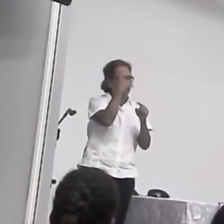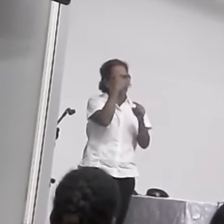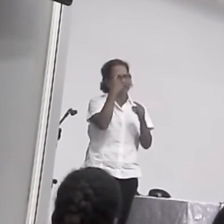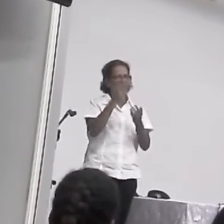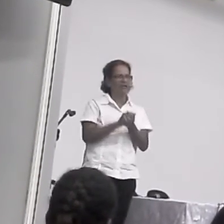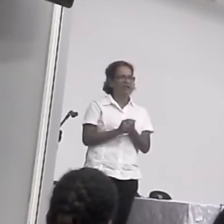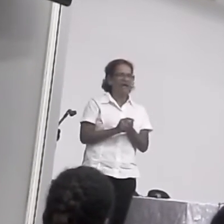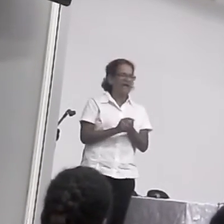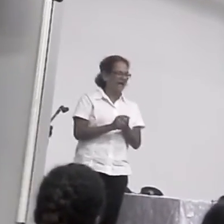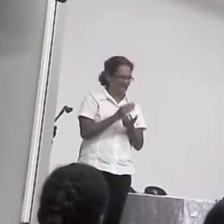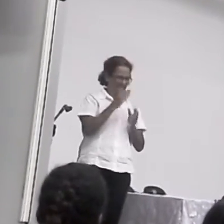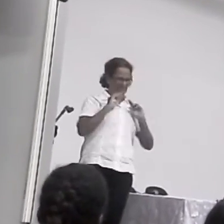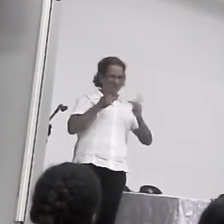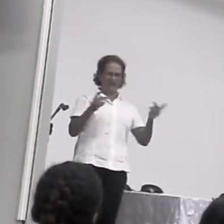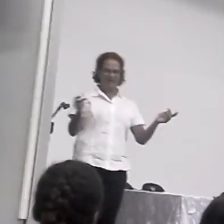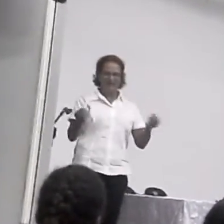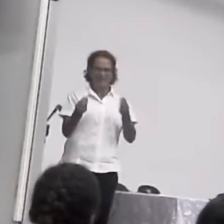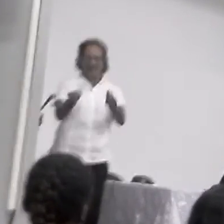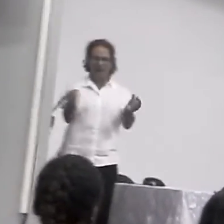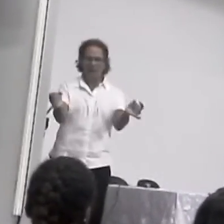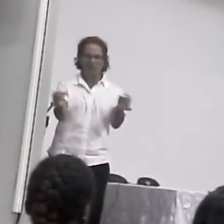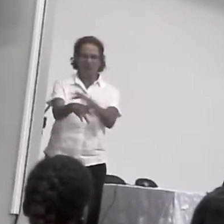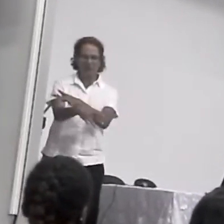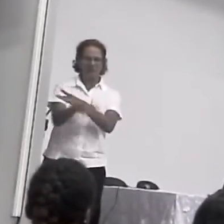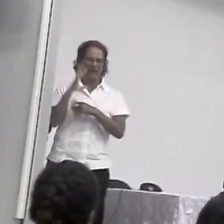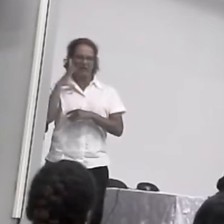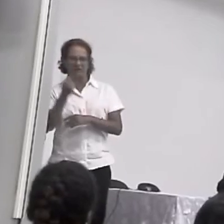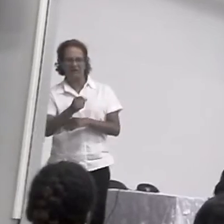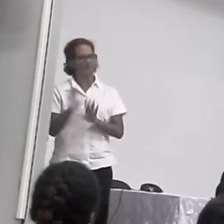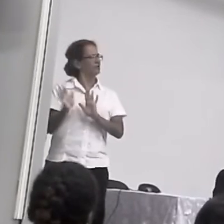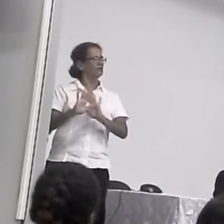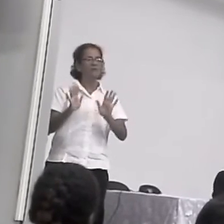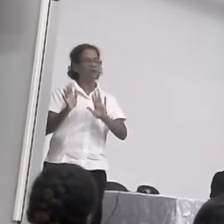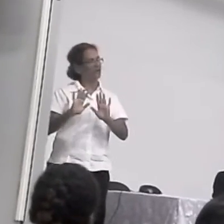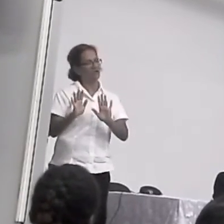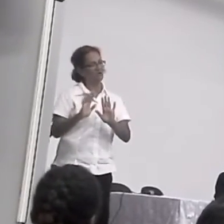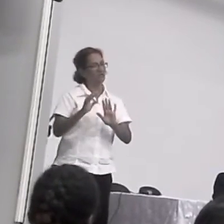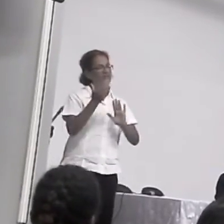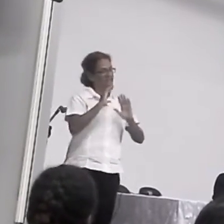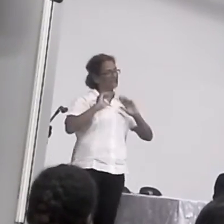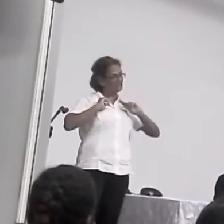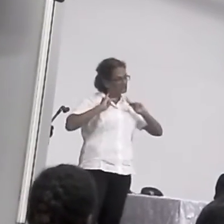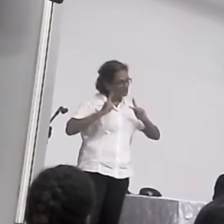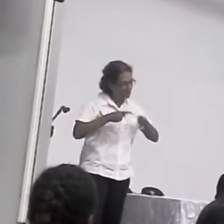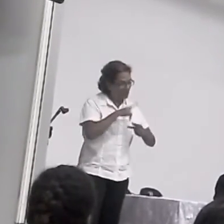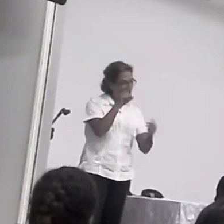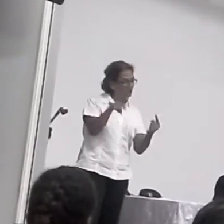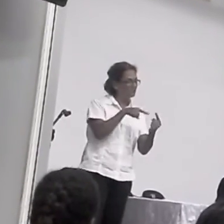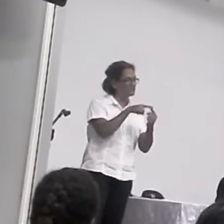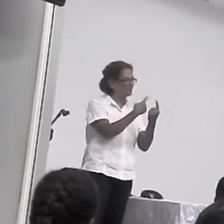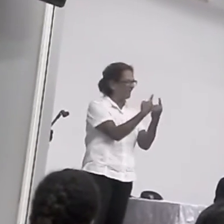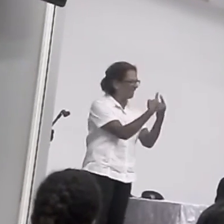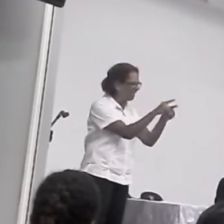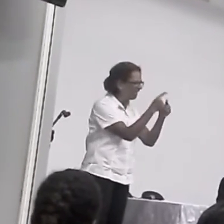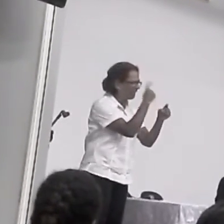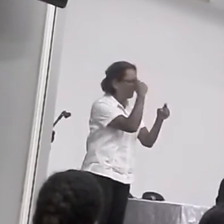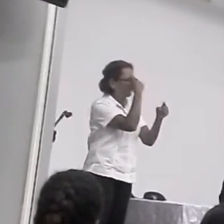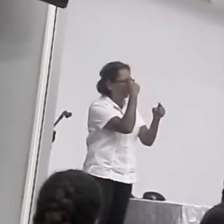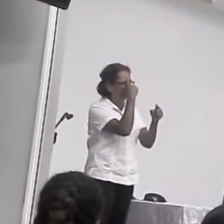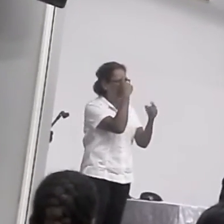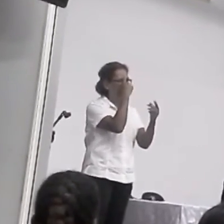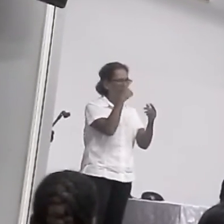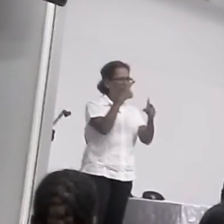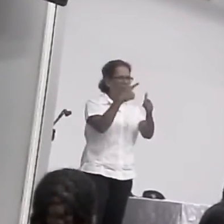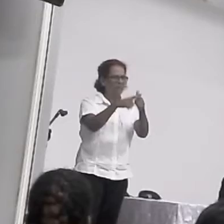problemas, e criar uma visão do mundo com alternativas, e criar alternativas para que exista